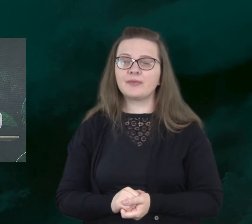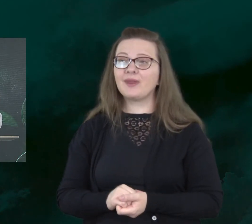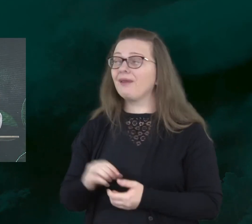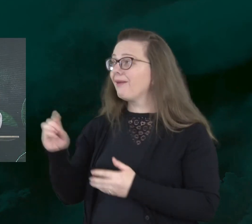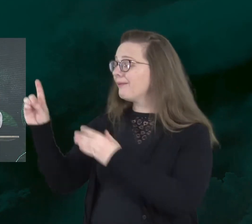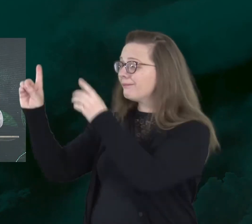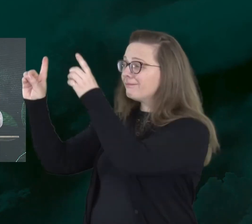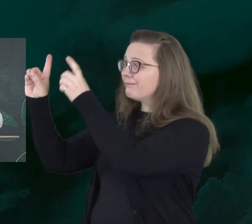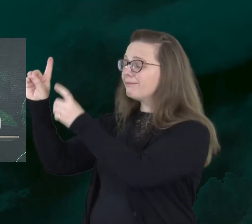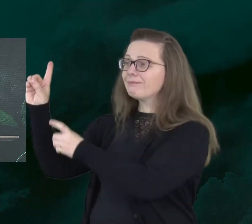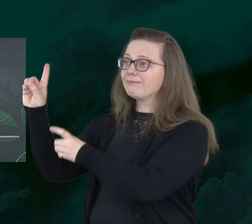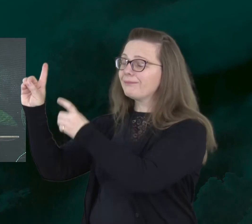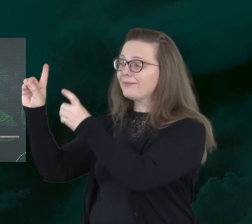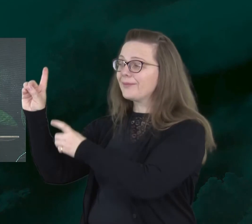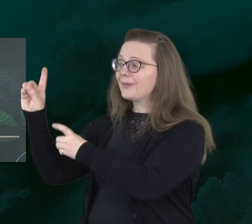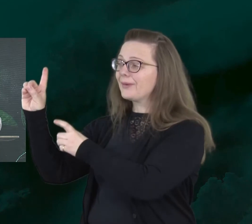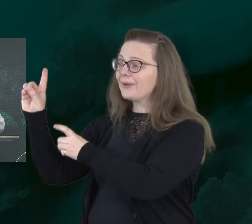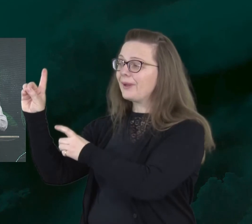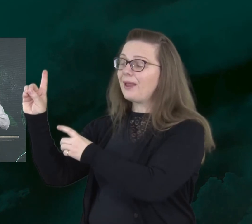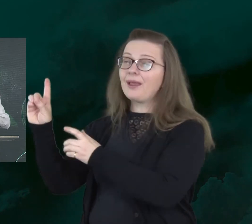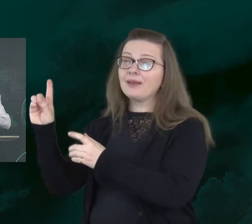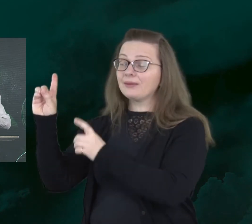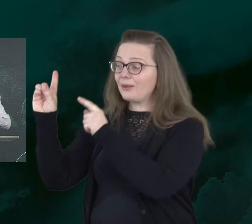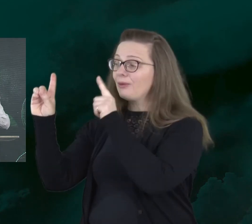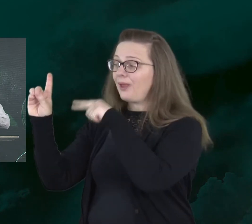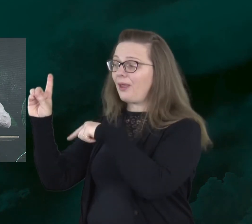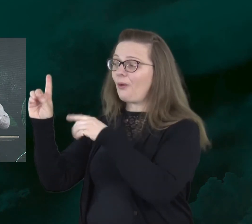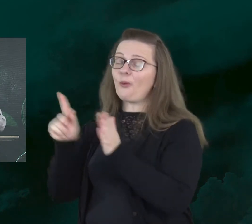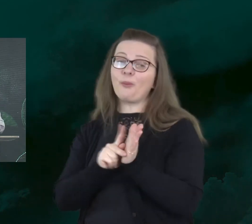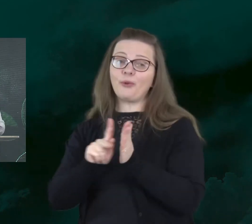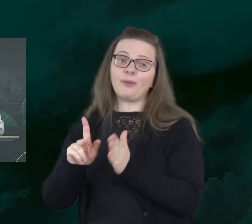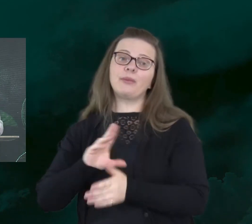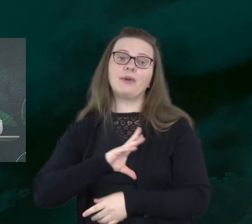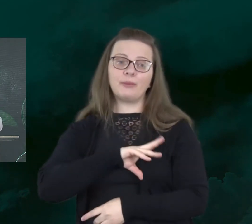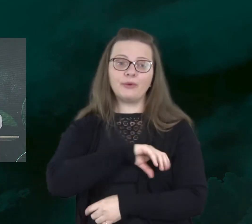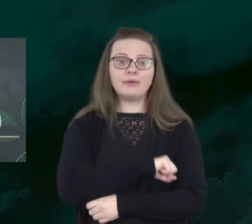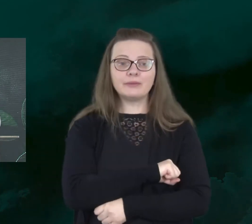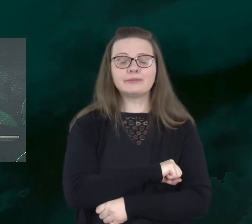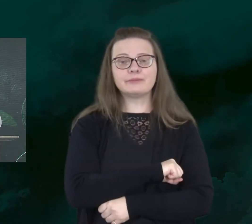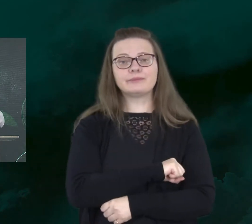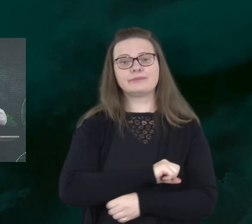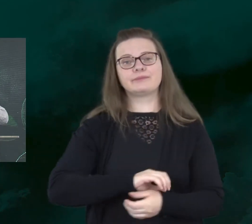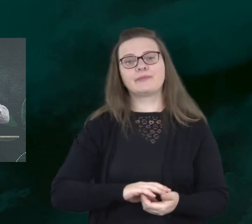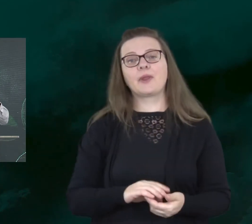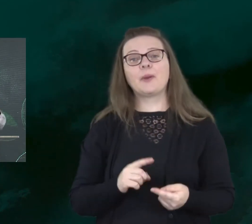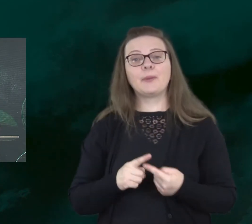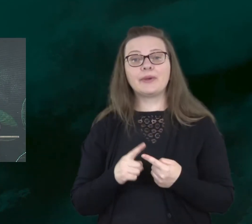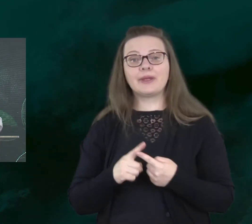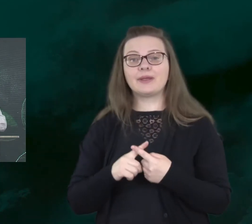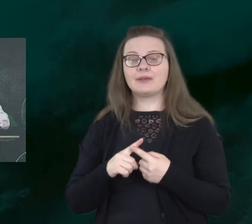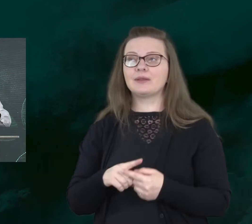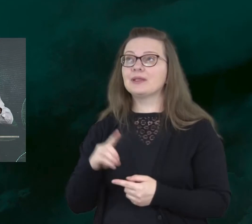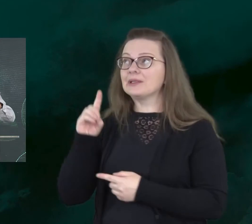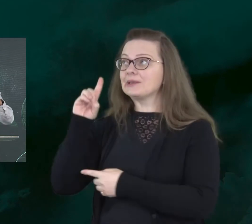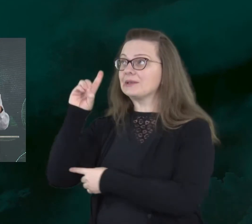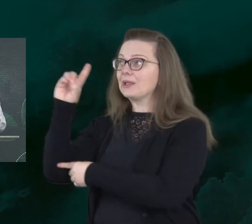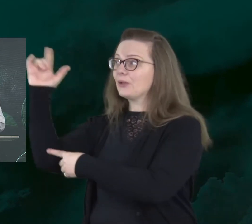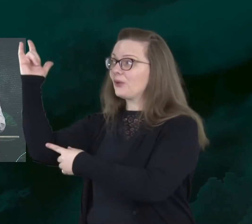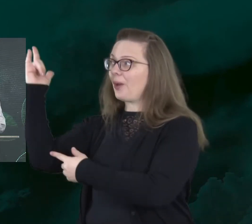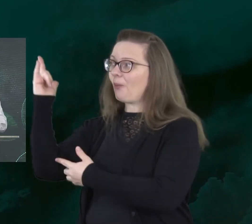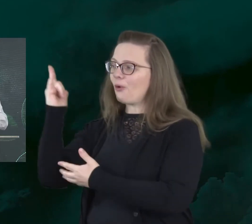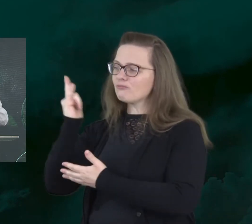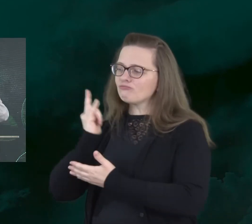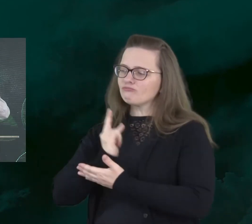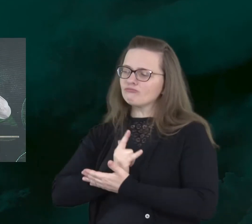Deus, meus queridos irmãos, é amor. E Deus vai encher você de amor. Quanto mais você recebe